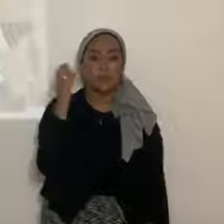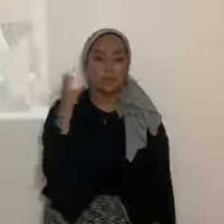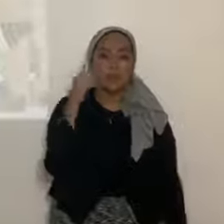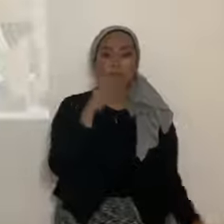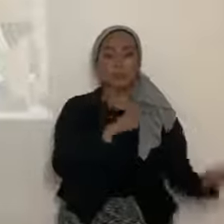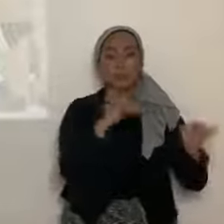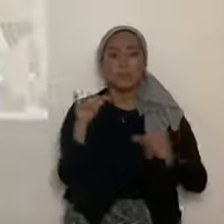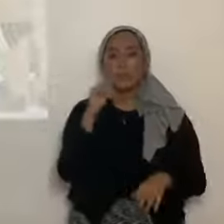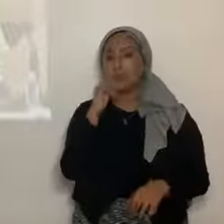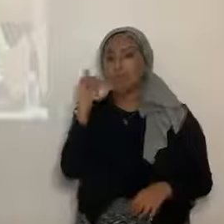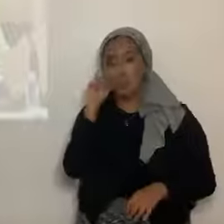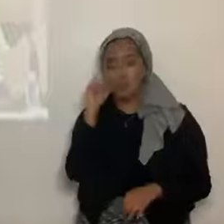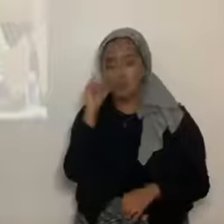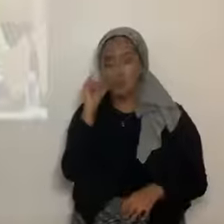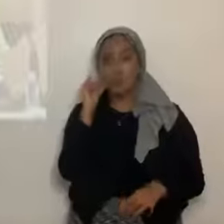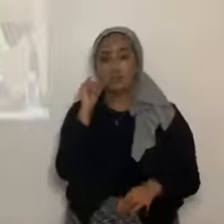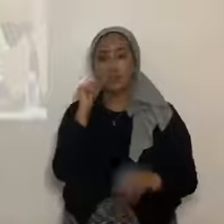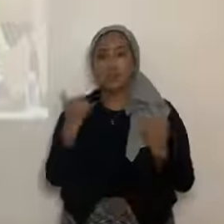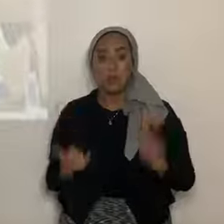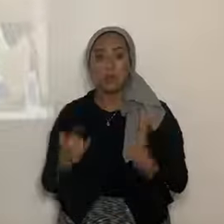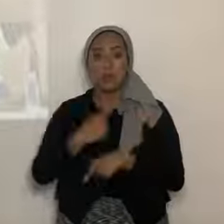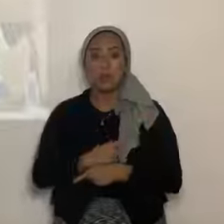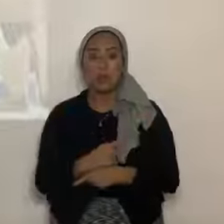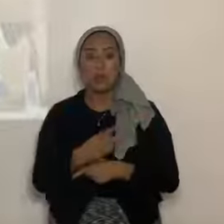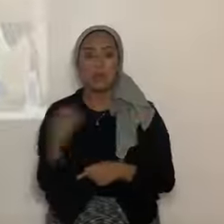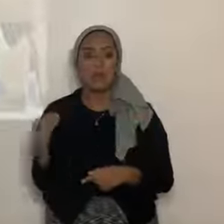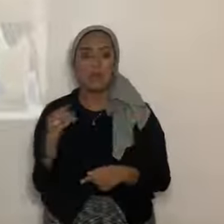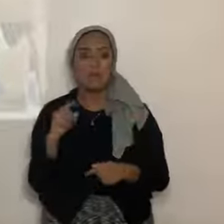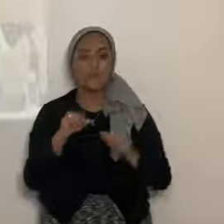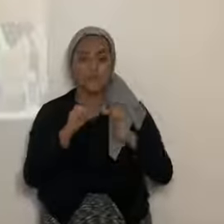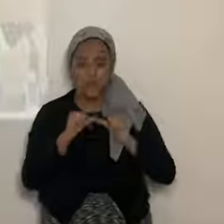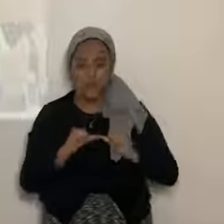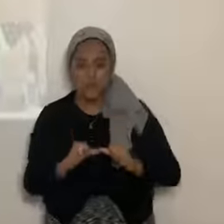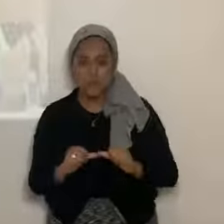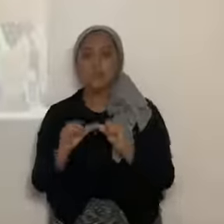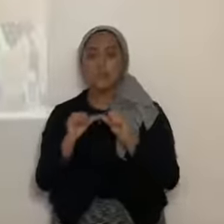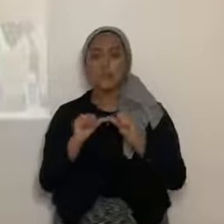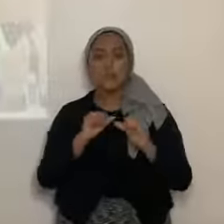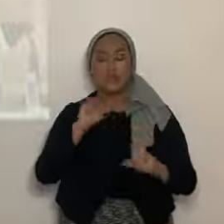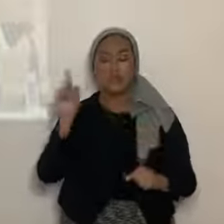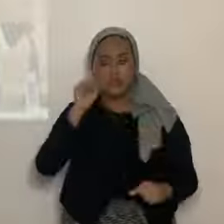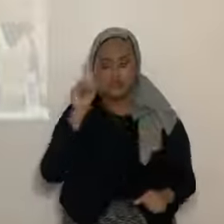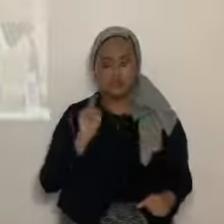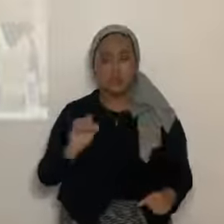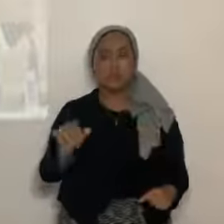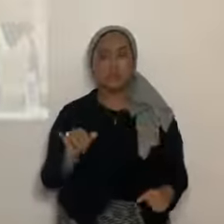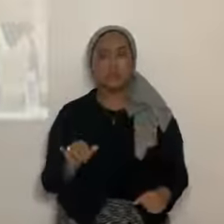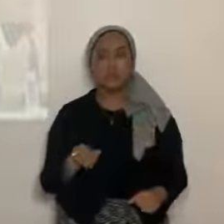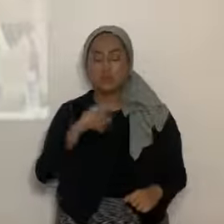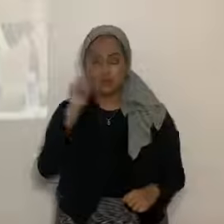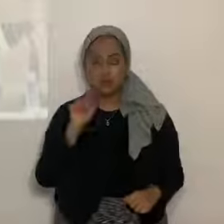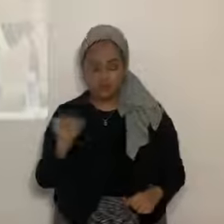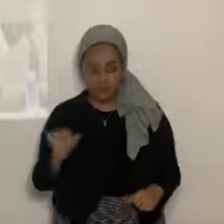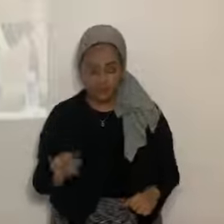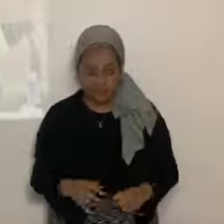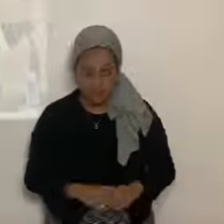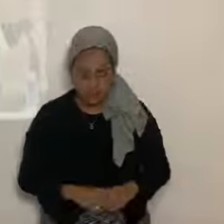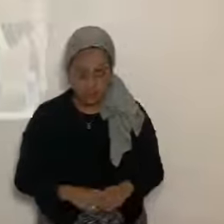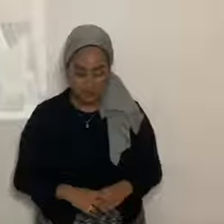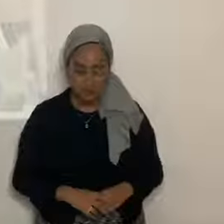ayer y hoy y por los siglos. O sea, Leolam, por la eternidad, por siempre. Ahora vamos a